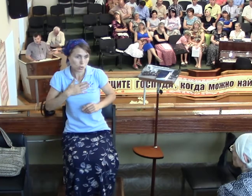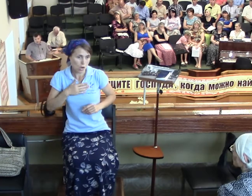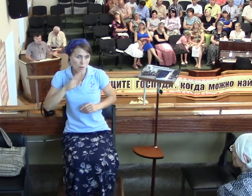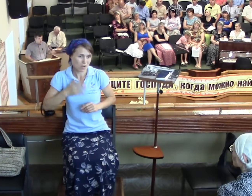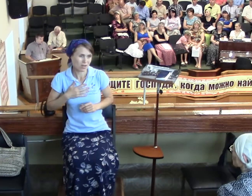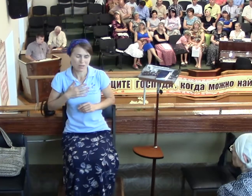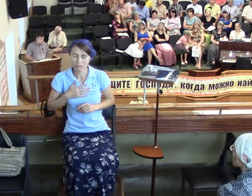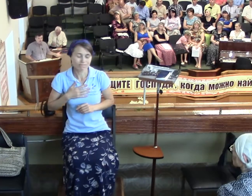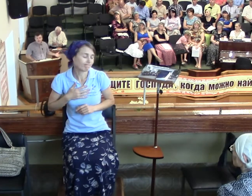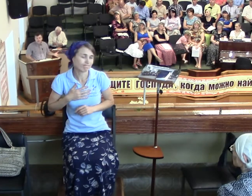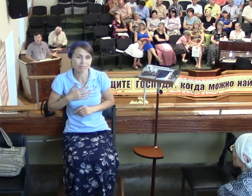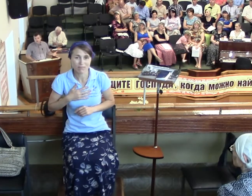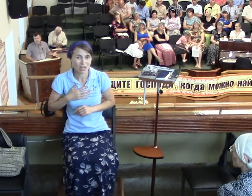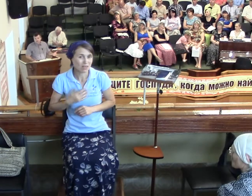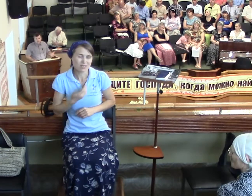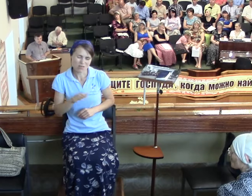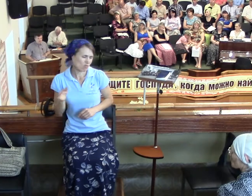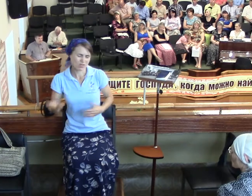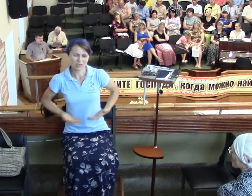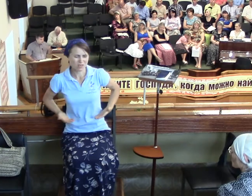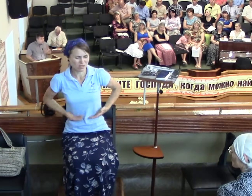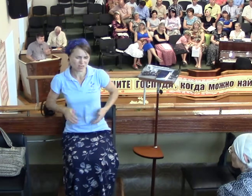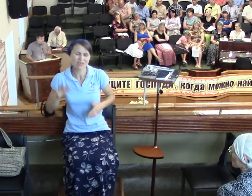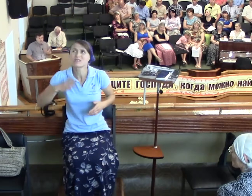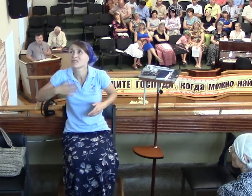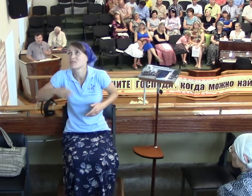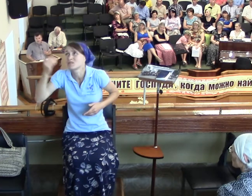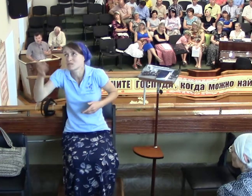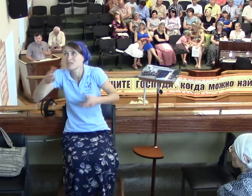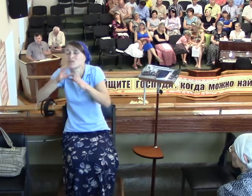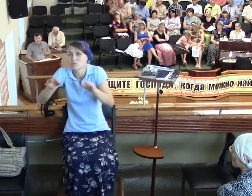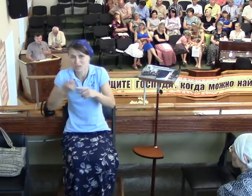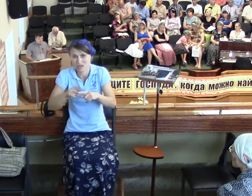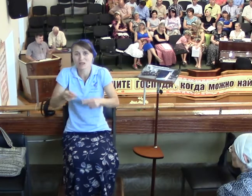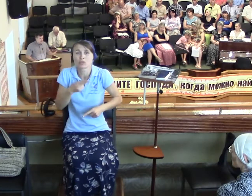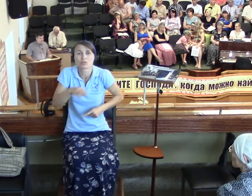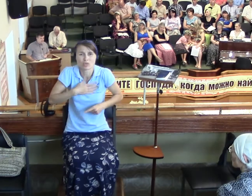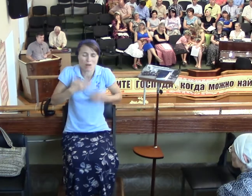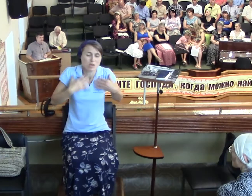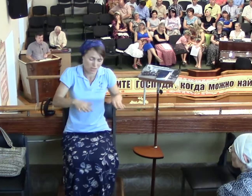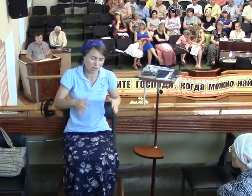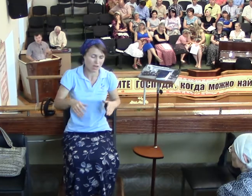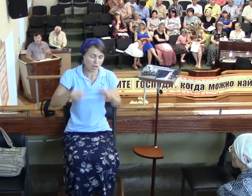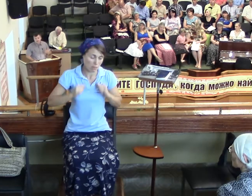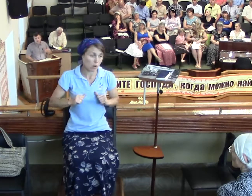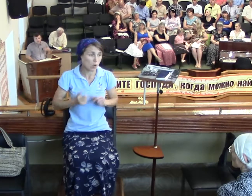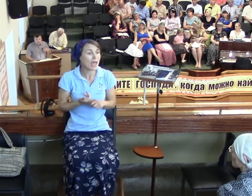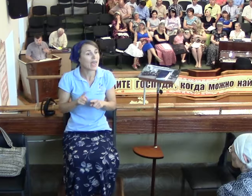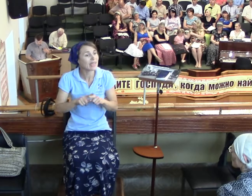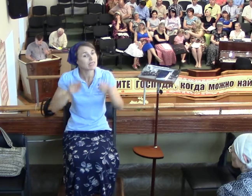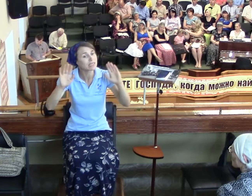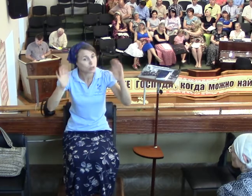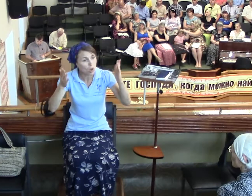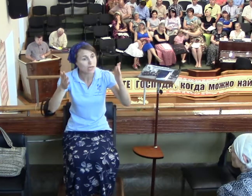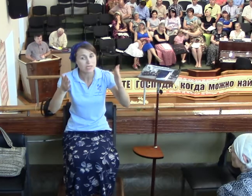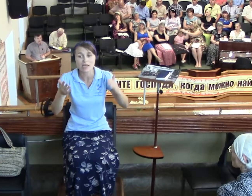больше жить, не хочу, вот для чего ты это все допустил, Господи, душа моя потеряла покой. И действительно такие ситуации, они показывают нам